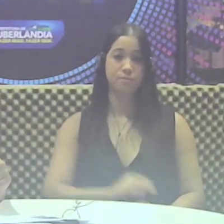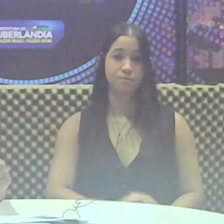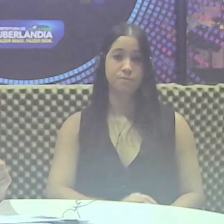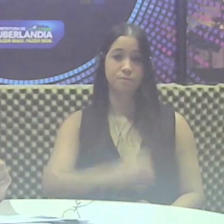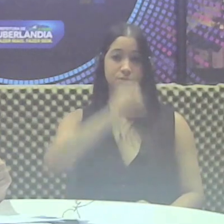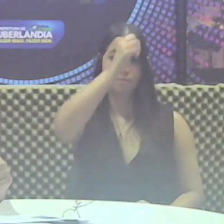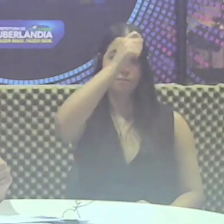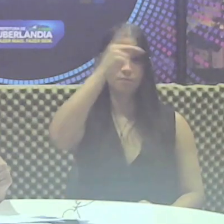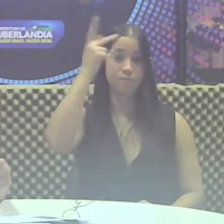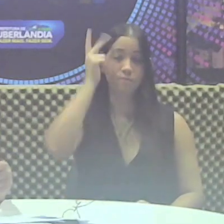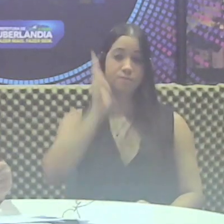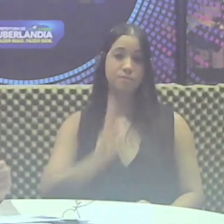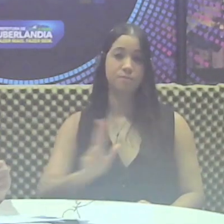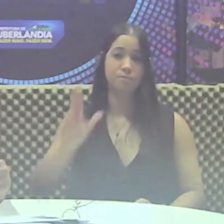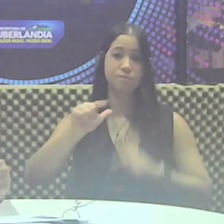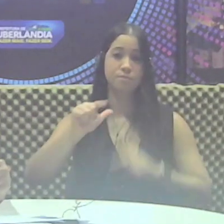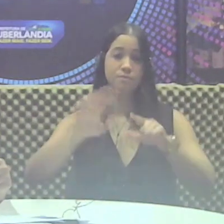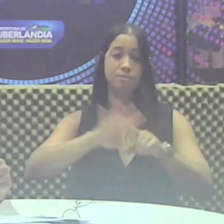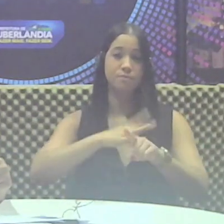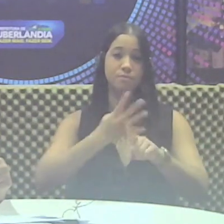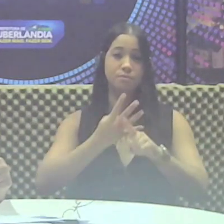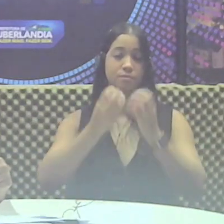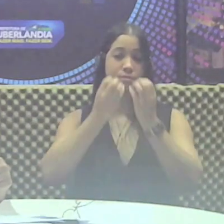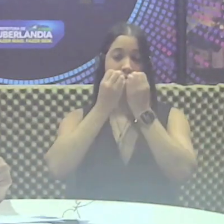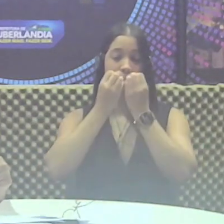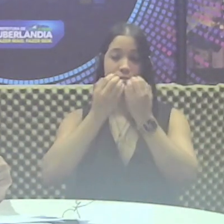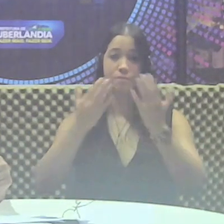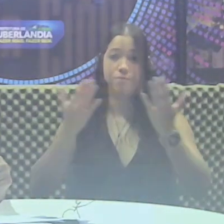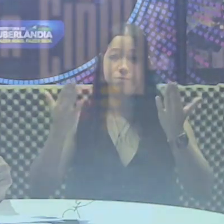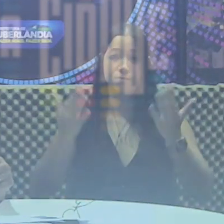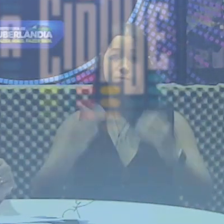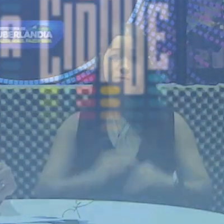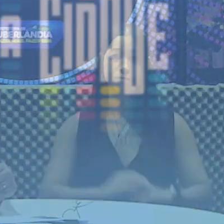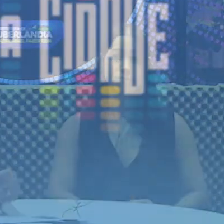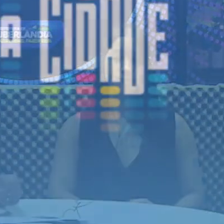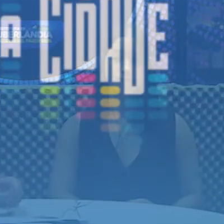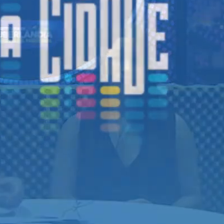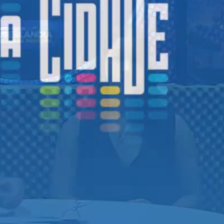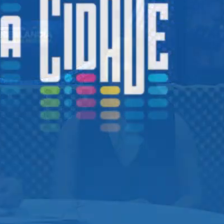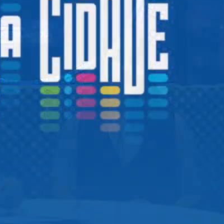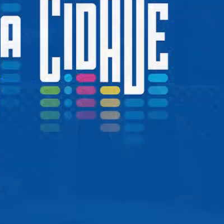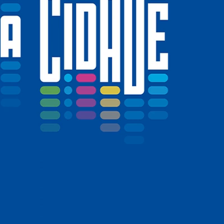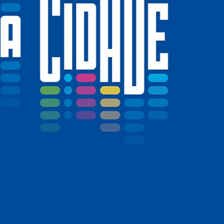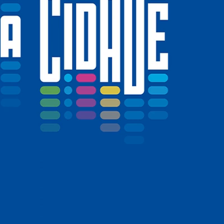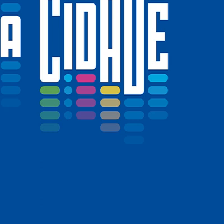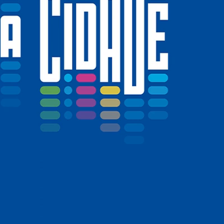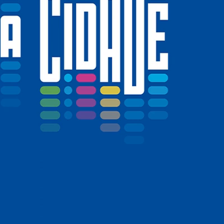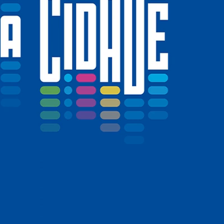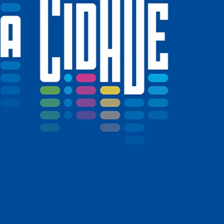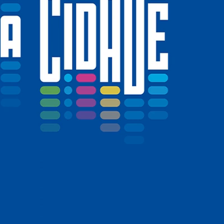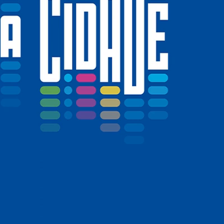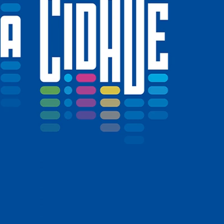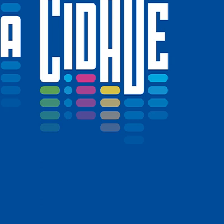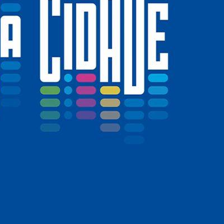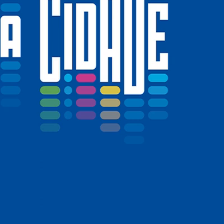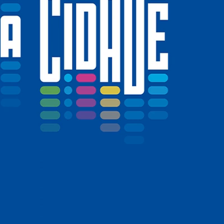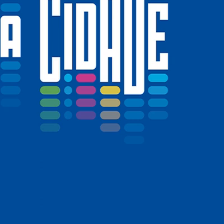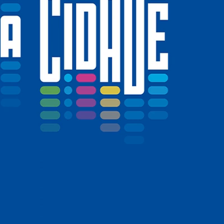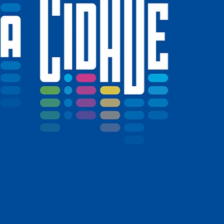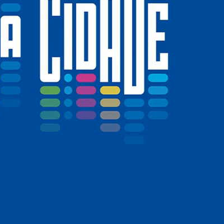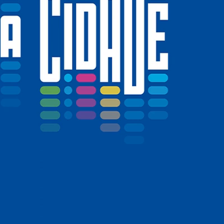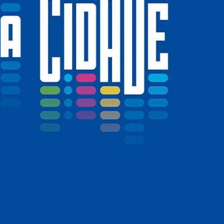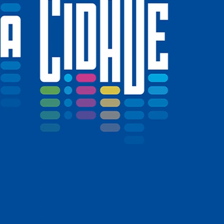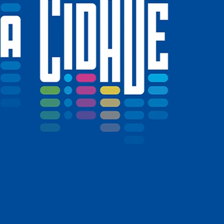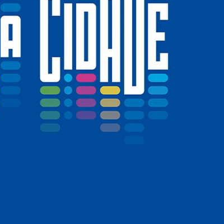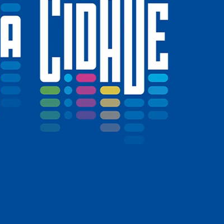Kalimann. Prefeitura de Uberlândia. Fazer mais, fazer bem. Fica por aqui mais uma edição do programa